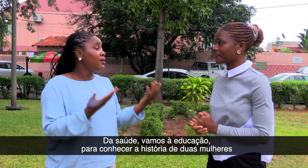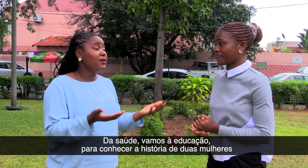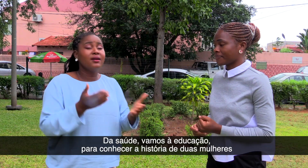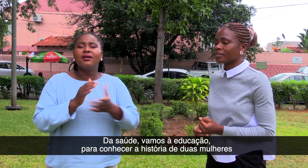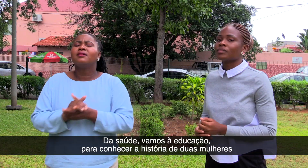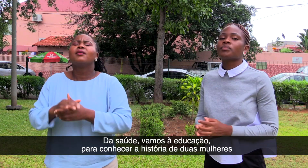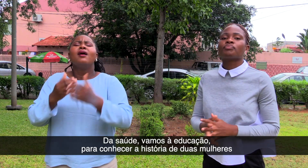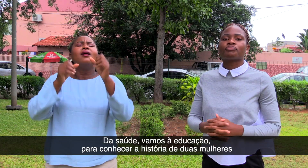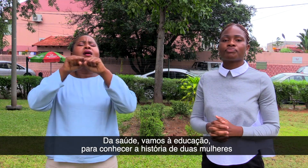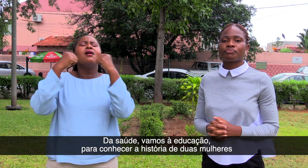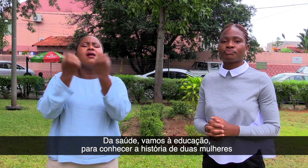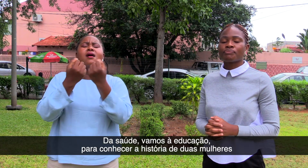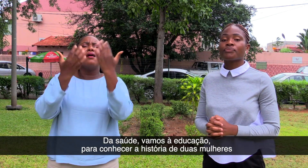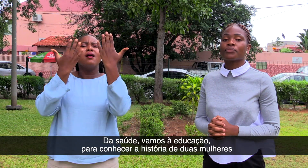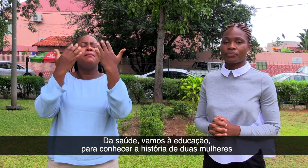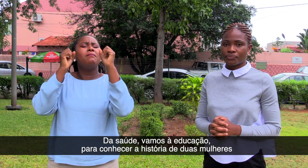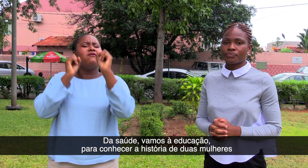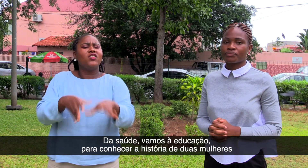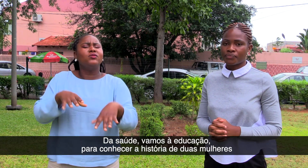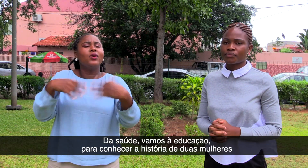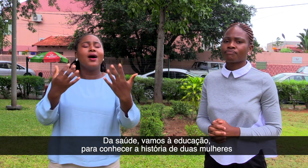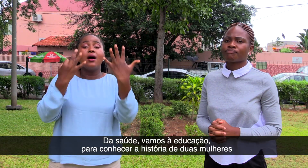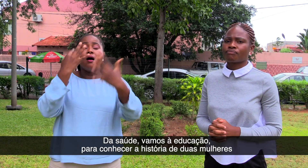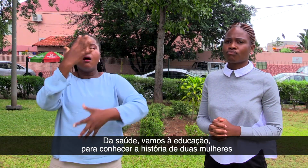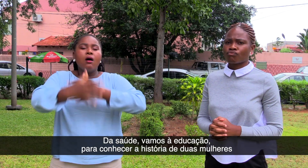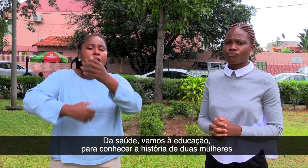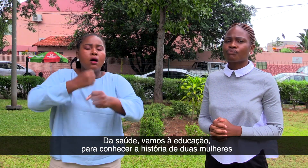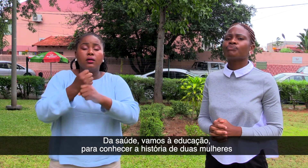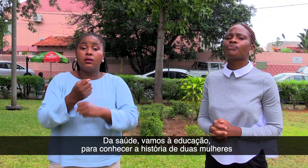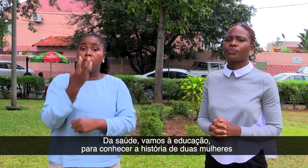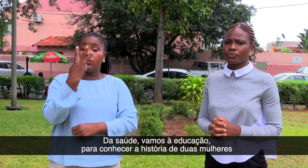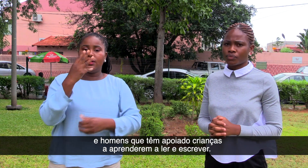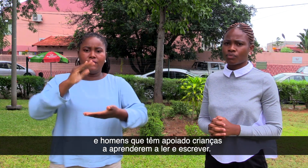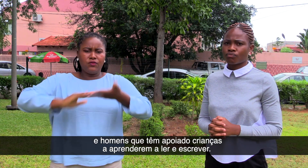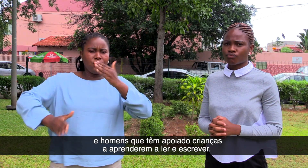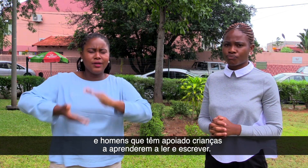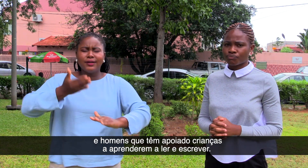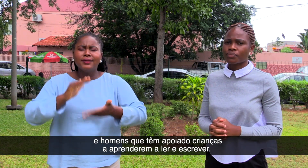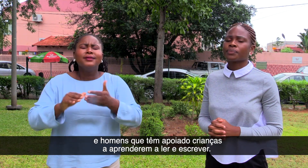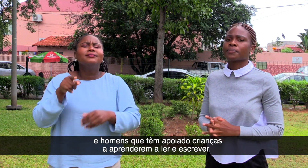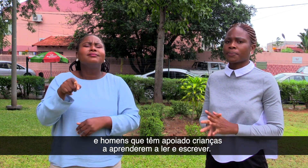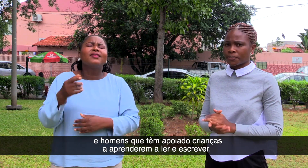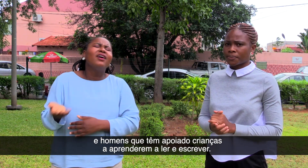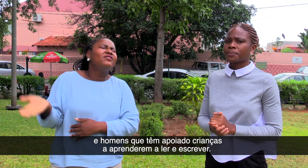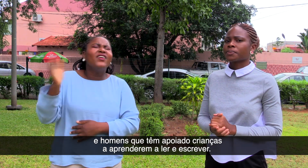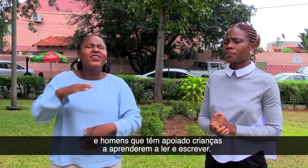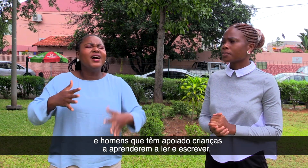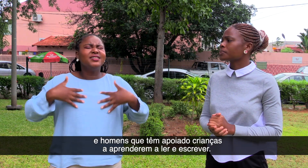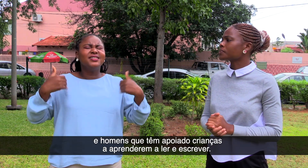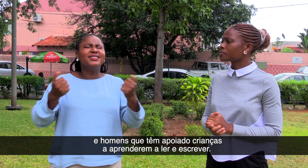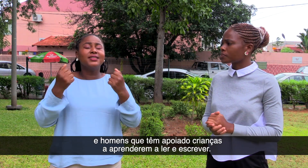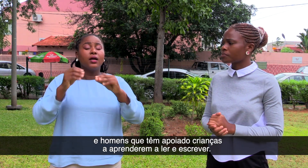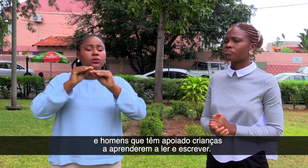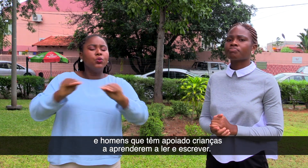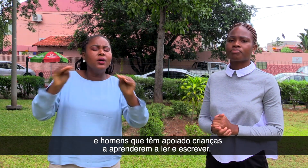Da saúde, vamos à educação, para conhecer a história de duas mulheres e homens que têm apoiado crianças